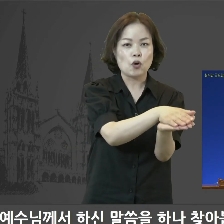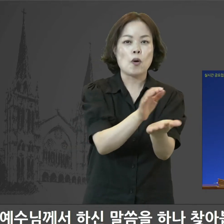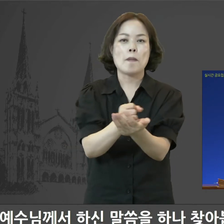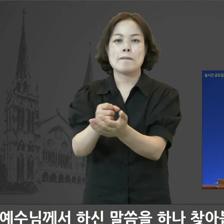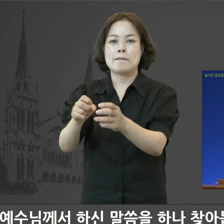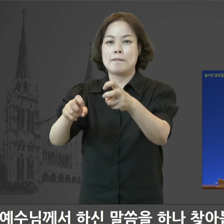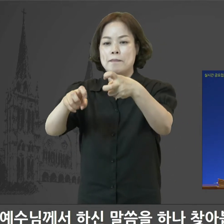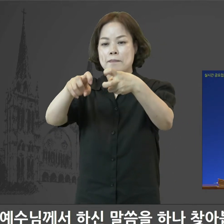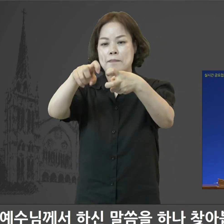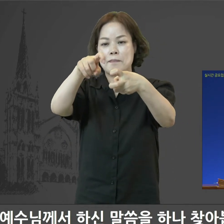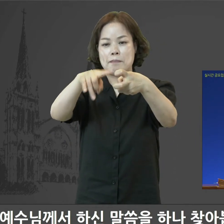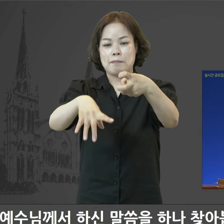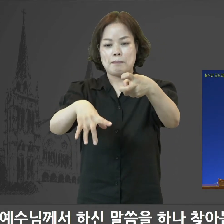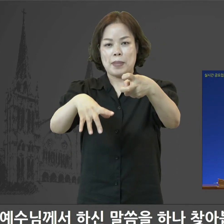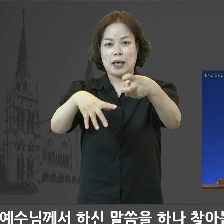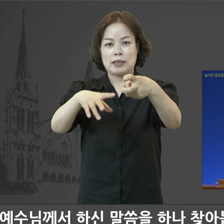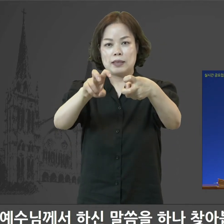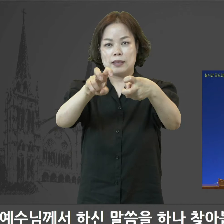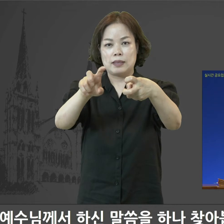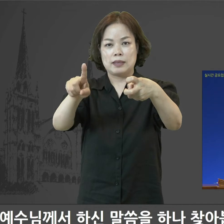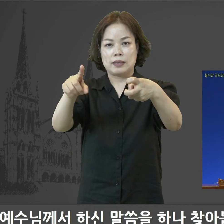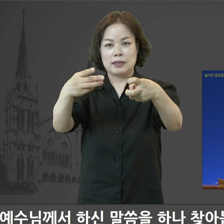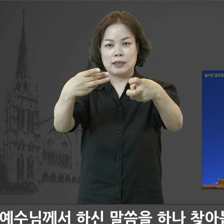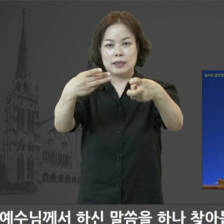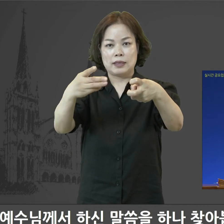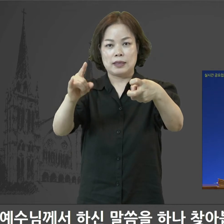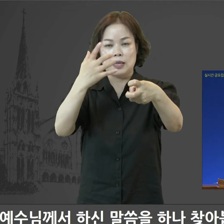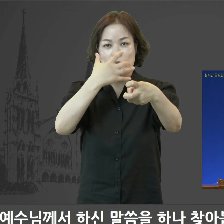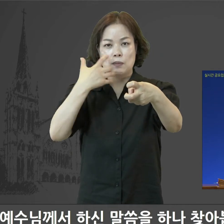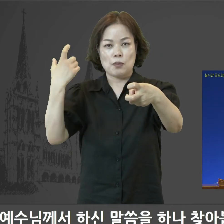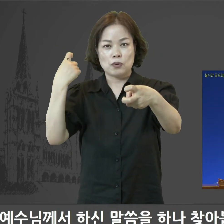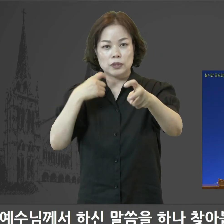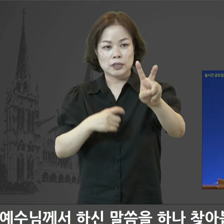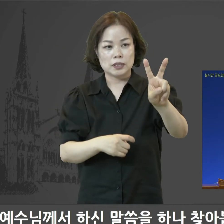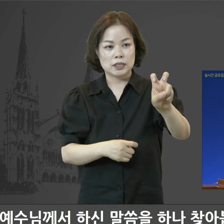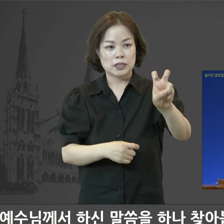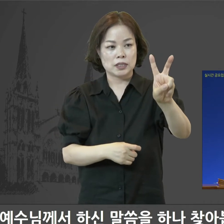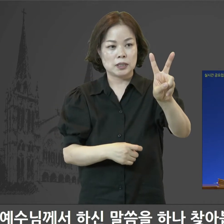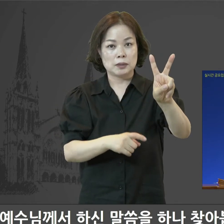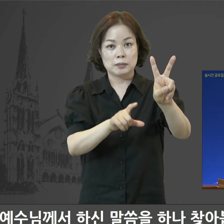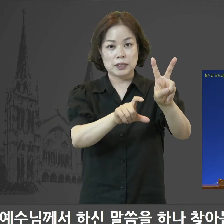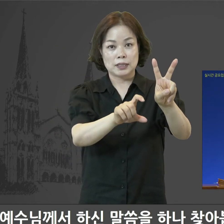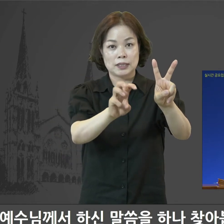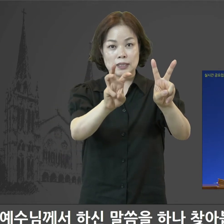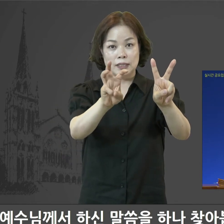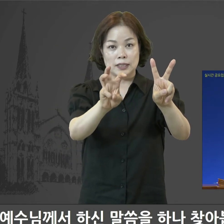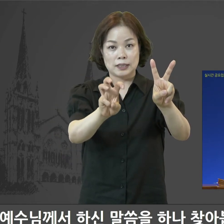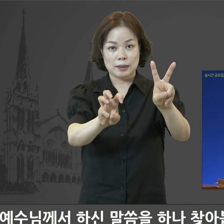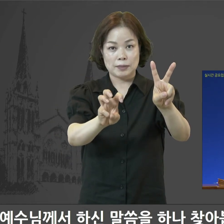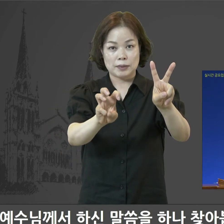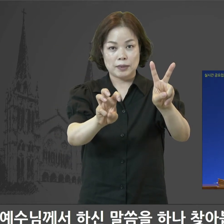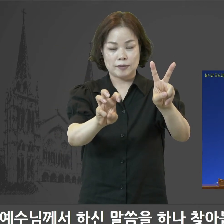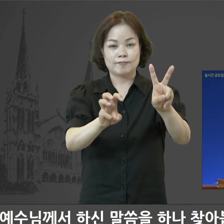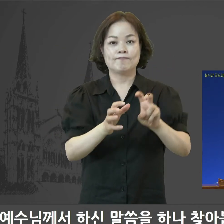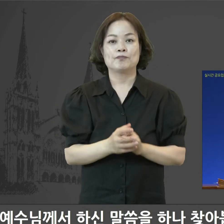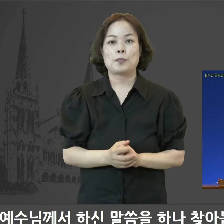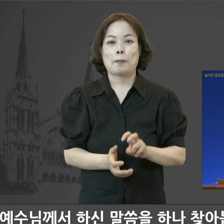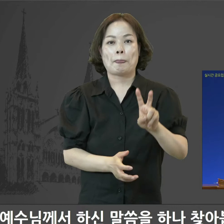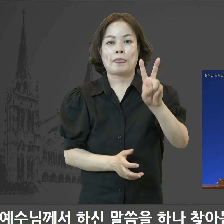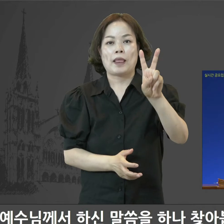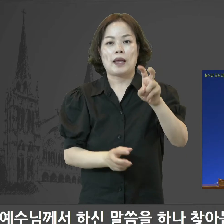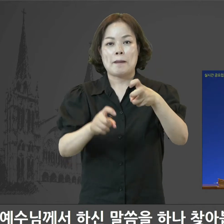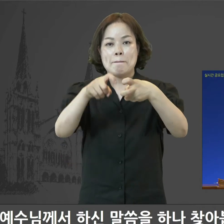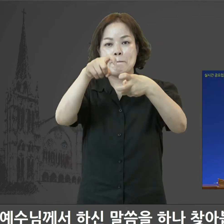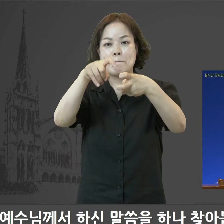이동합니다. 마태복음 22장 30절로 갈 겁니다. 마태복음 22장 30절,